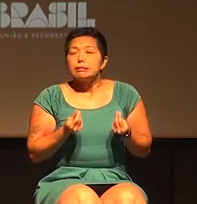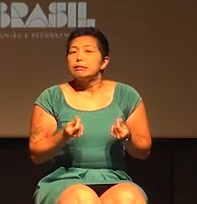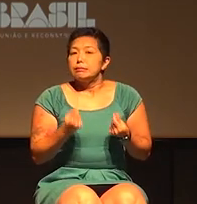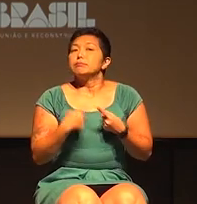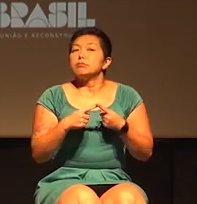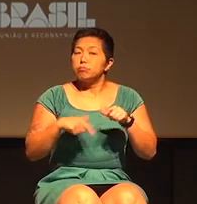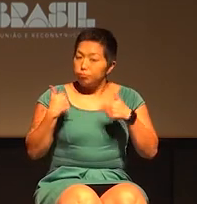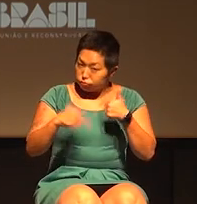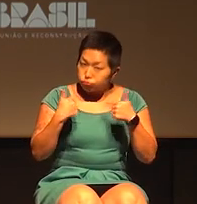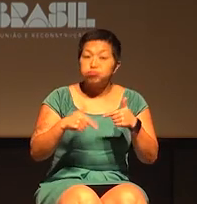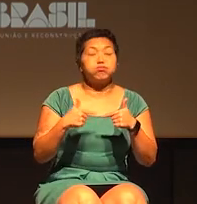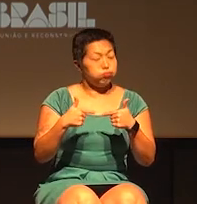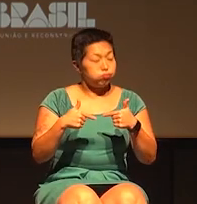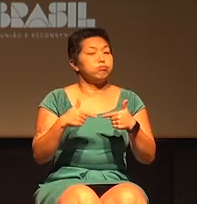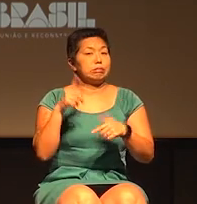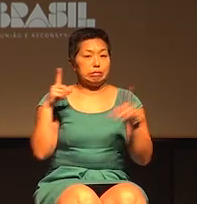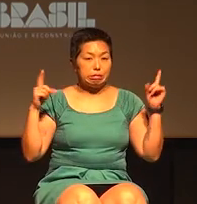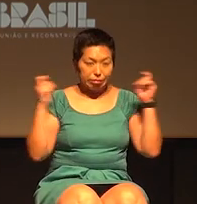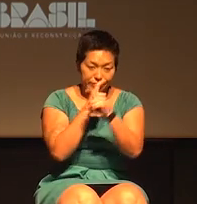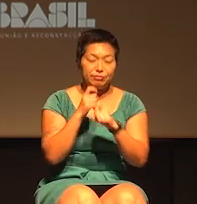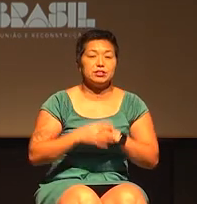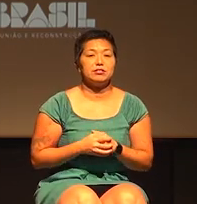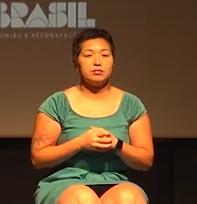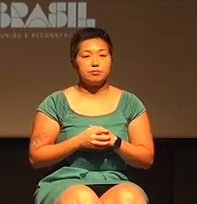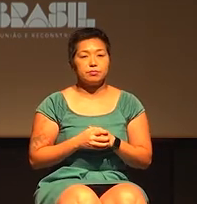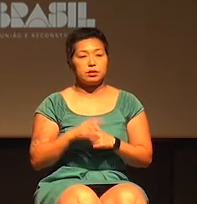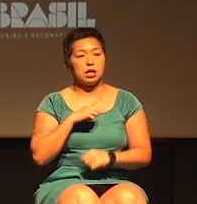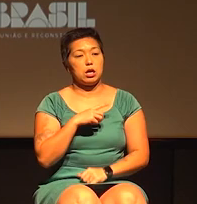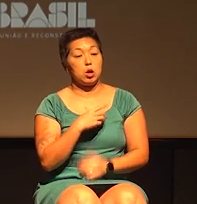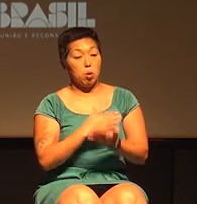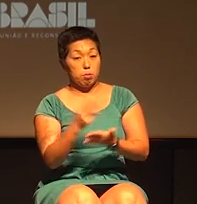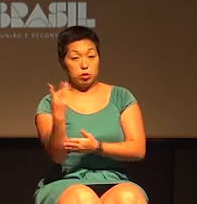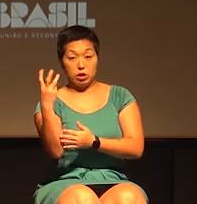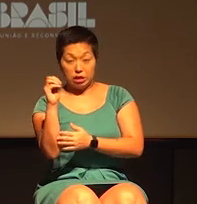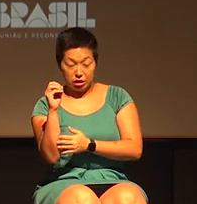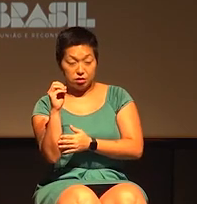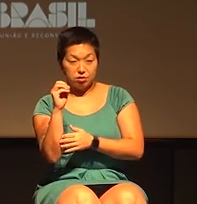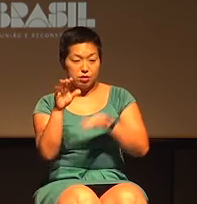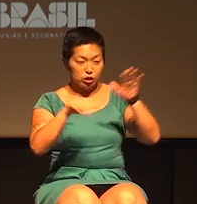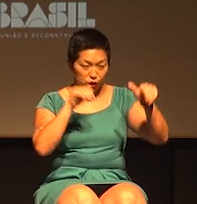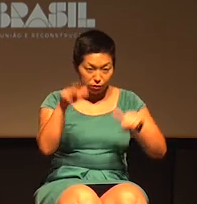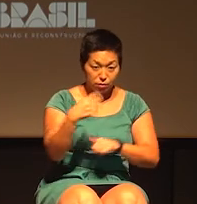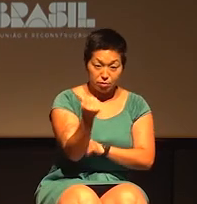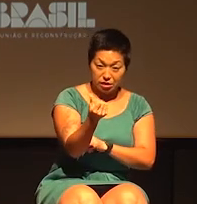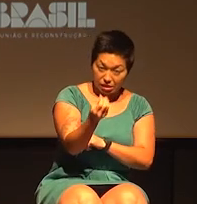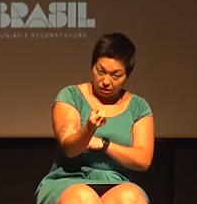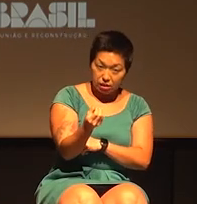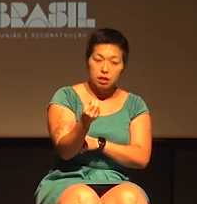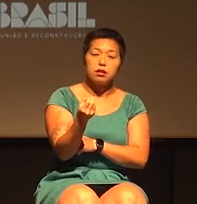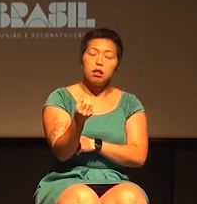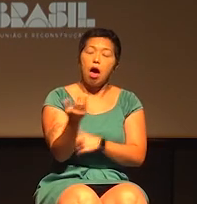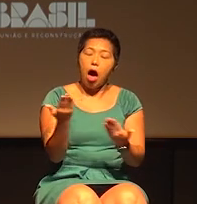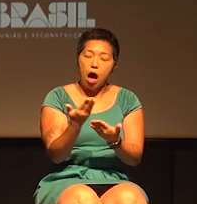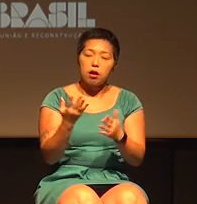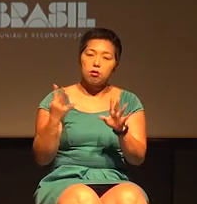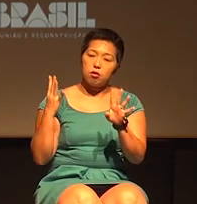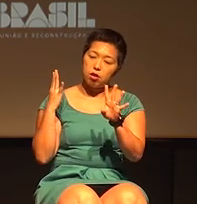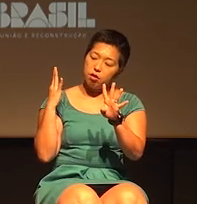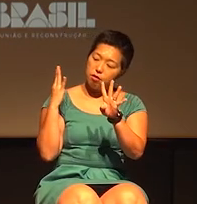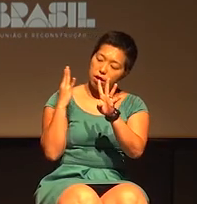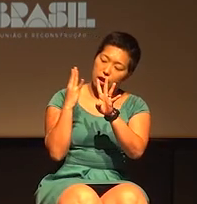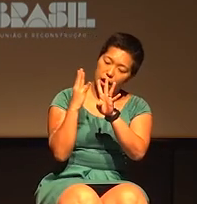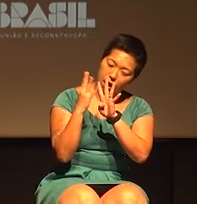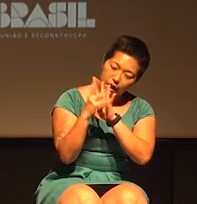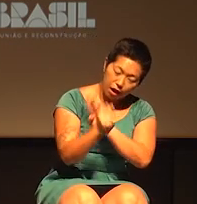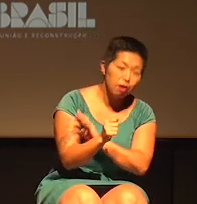trabalho deles explodir de volume começamos com 30 chamamos 60 e olha tá tá fila tá andando tá